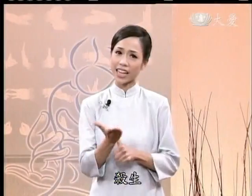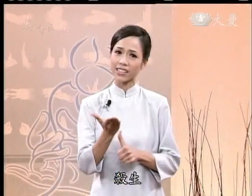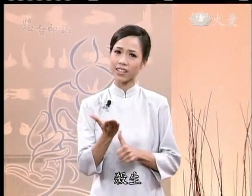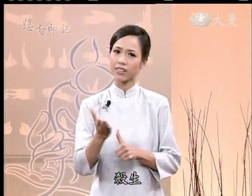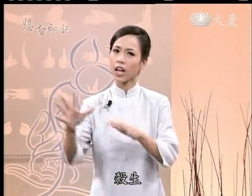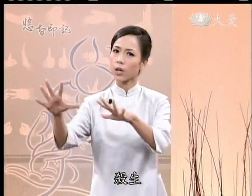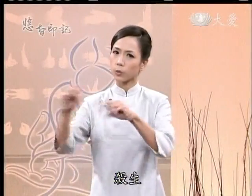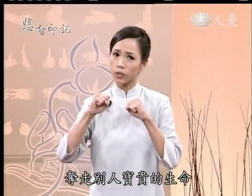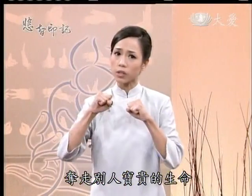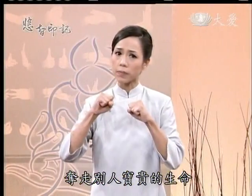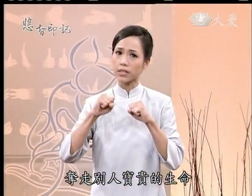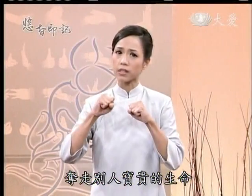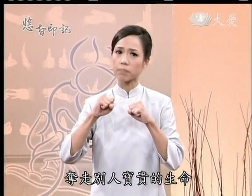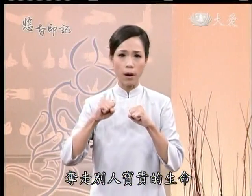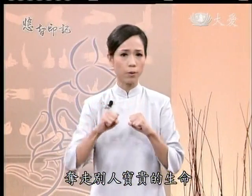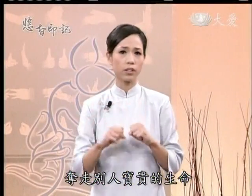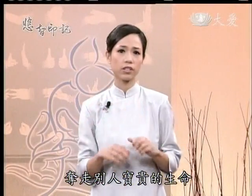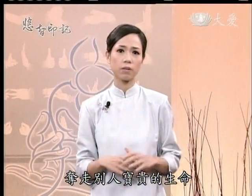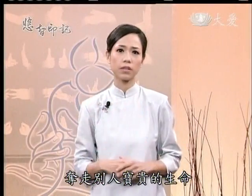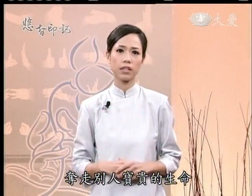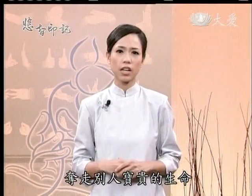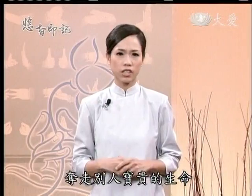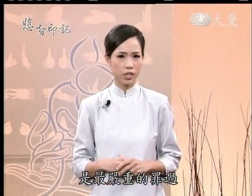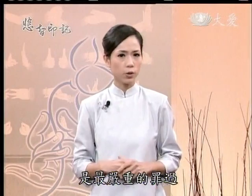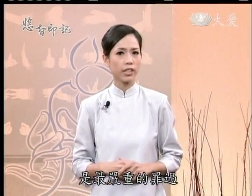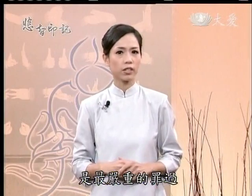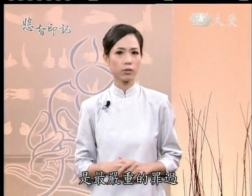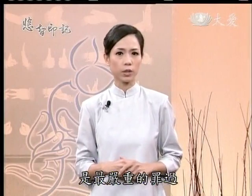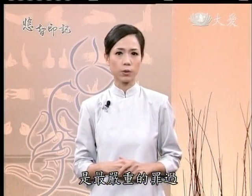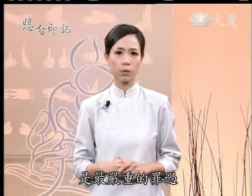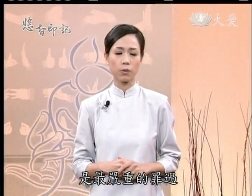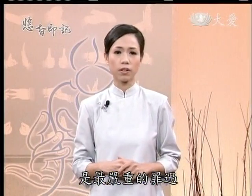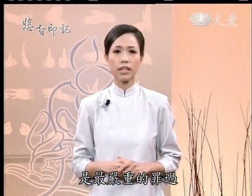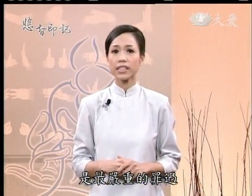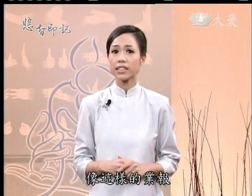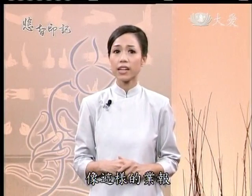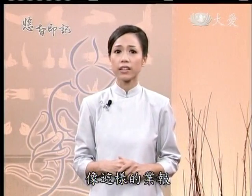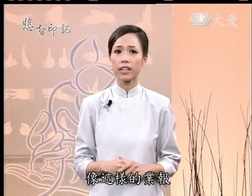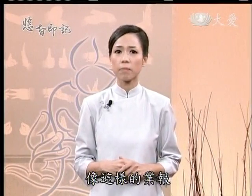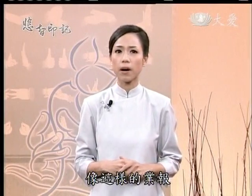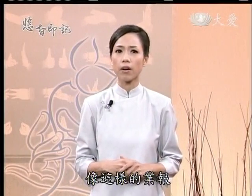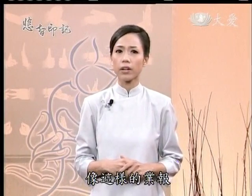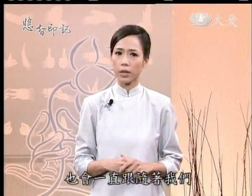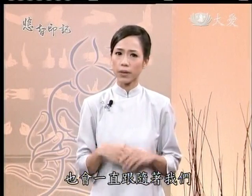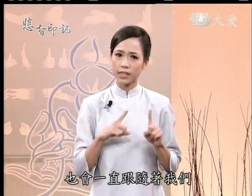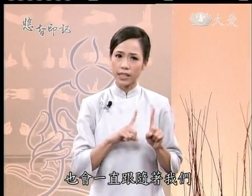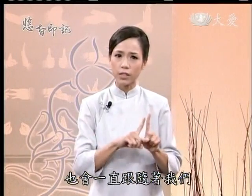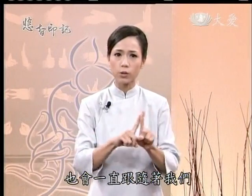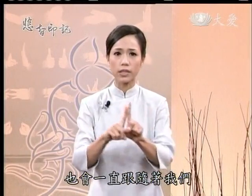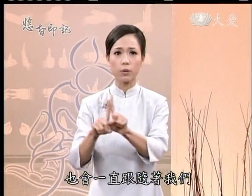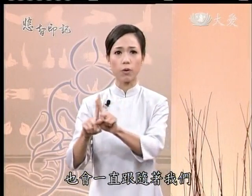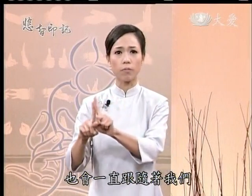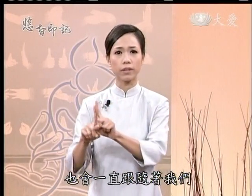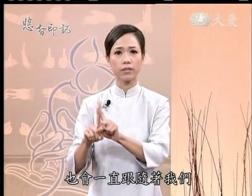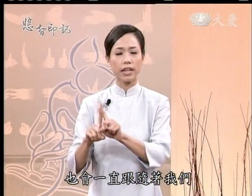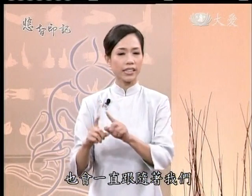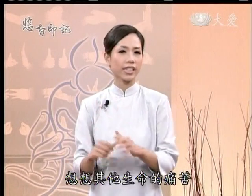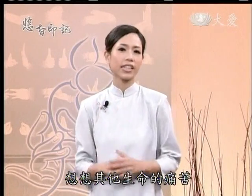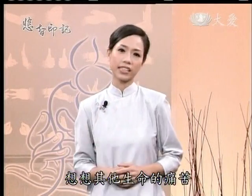杀生夺走别人宝贵的生命是最严重的罪过，像这样的业报也会一直跟随着我们。想想其